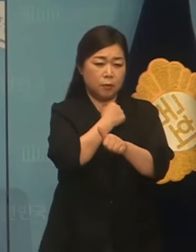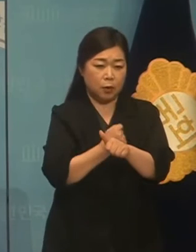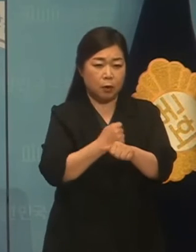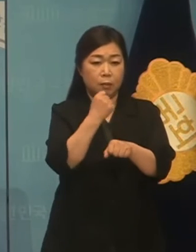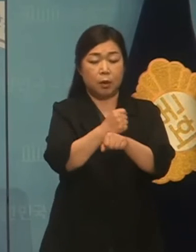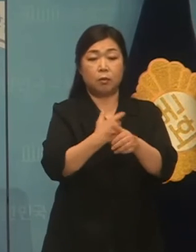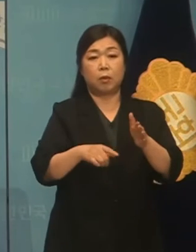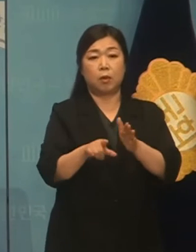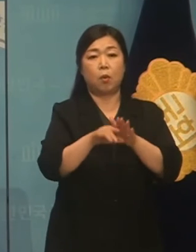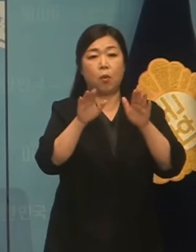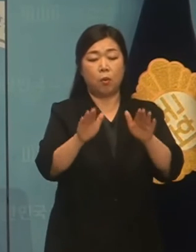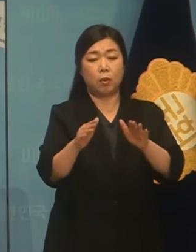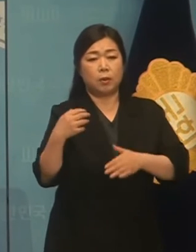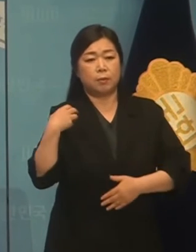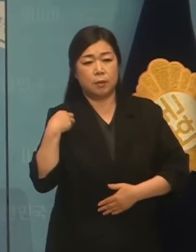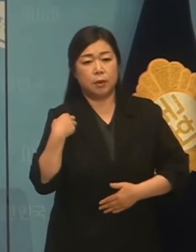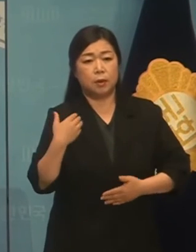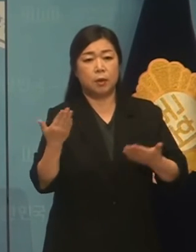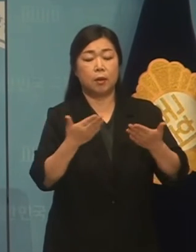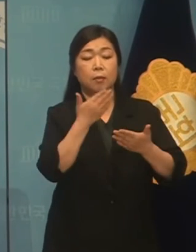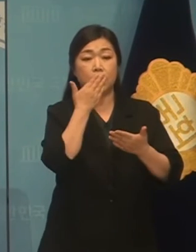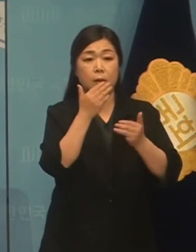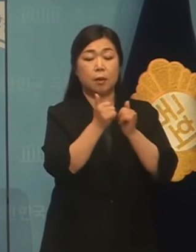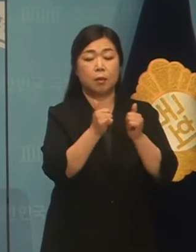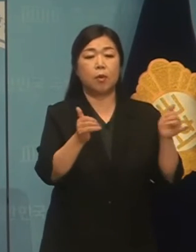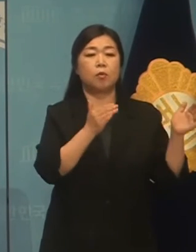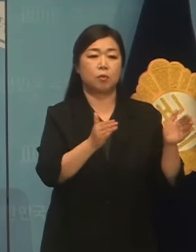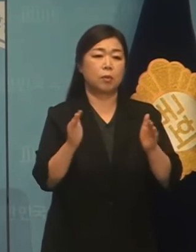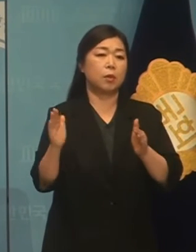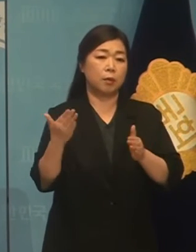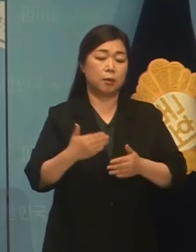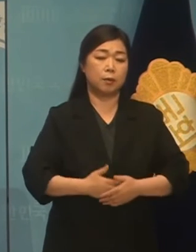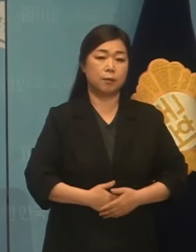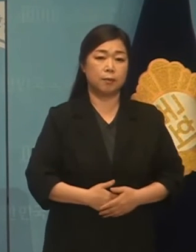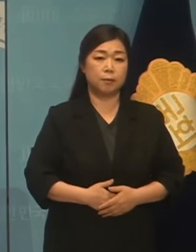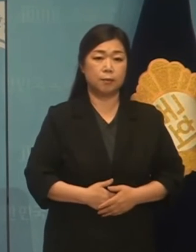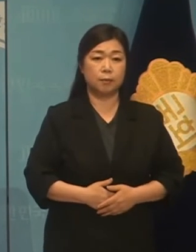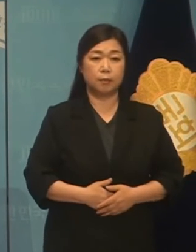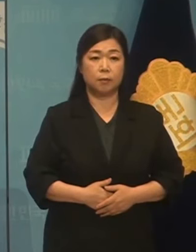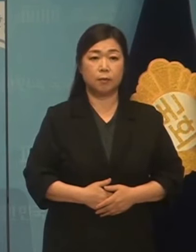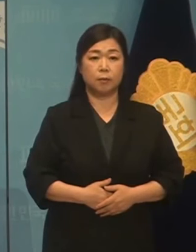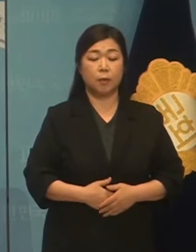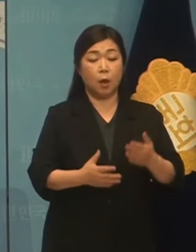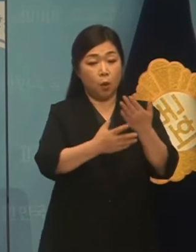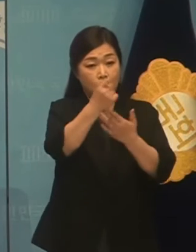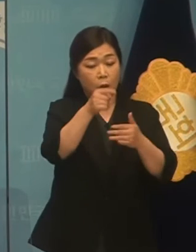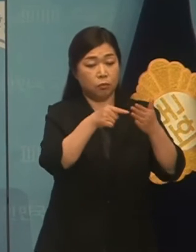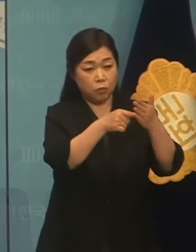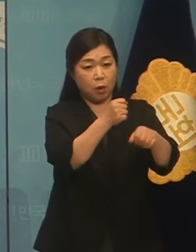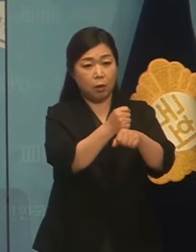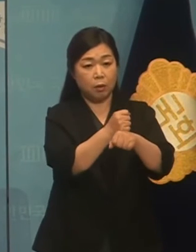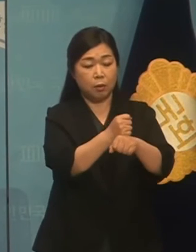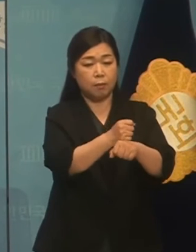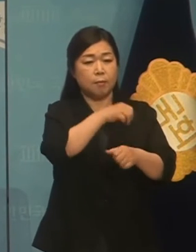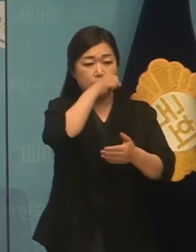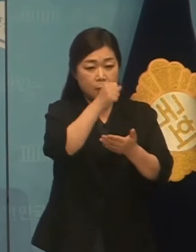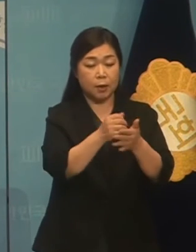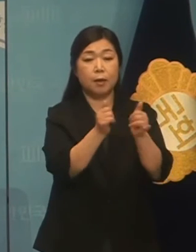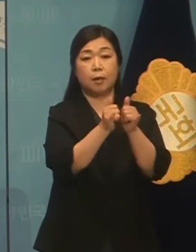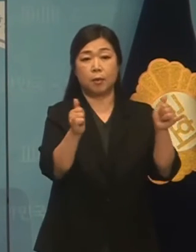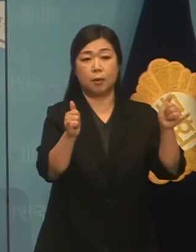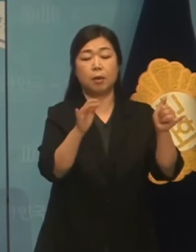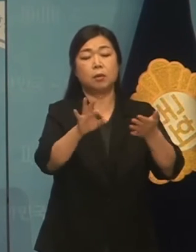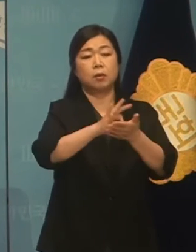오늘의 시대적 과제를 감당하기 위해서 준비되어 온 것입니다. 통합을 주도할 최적의 인물로